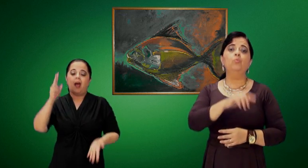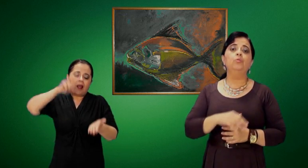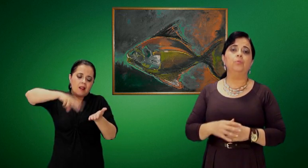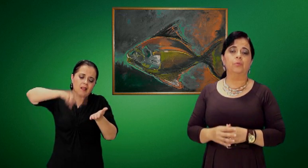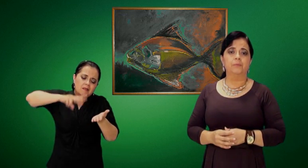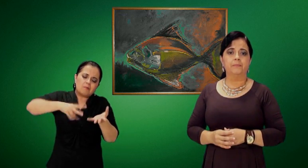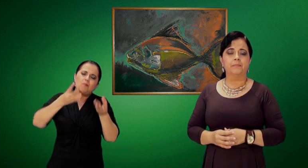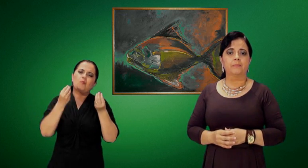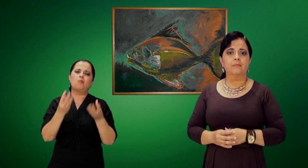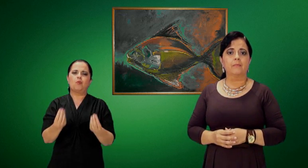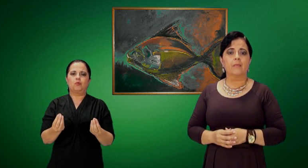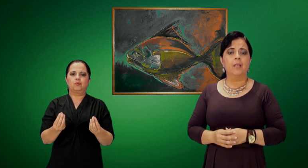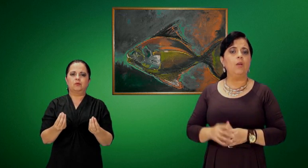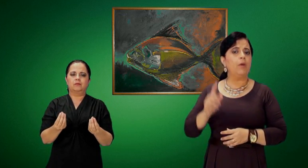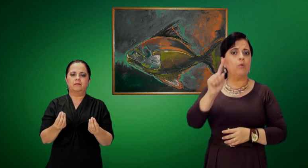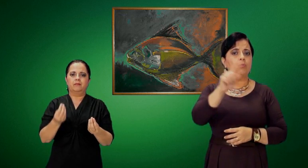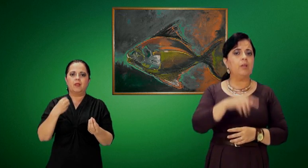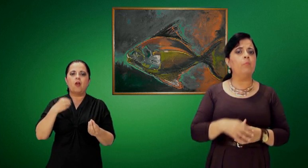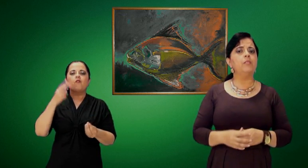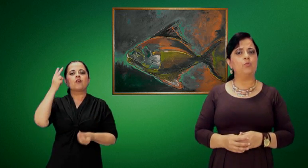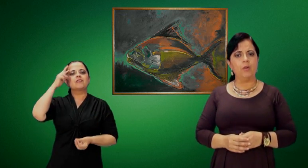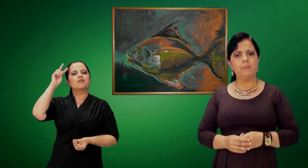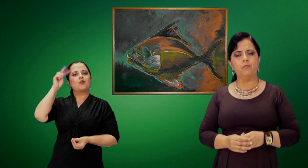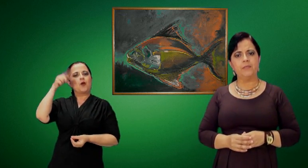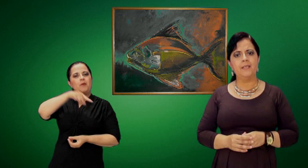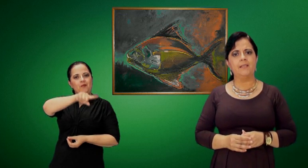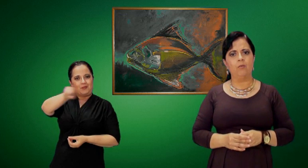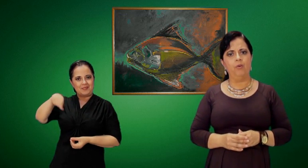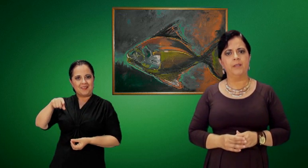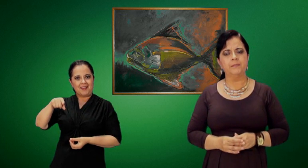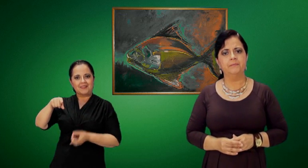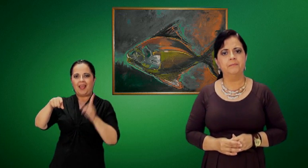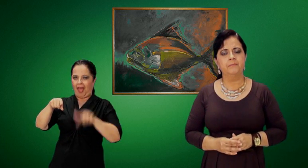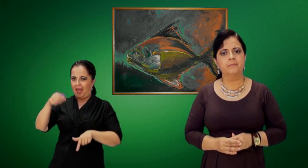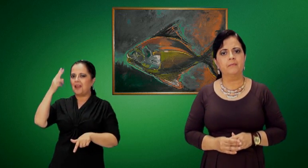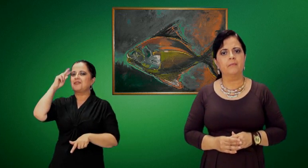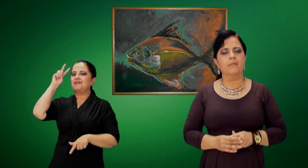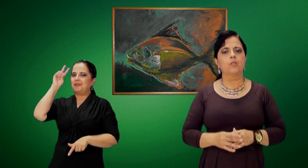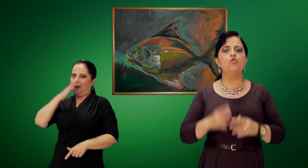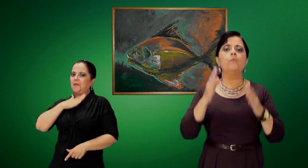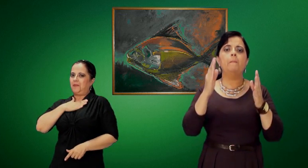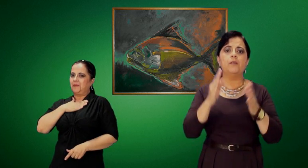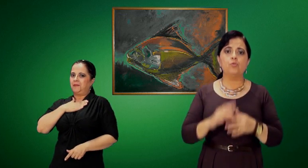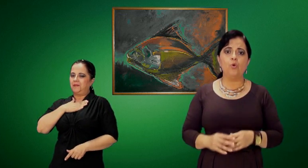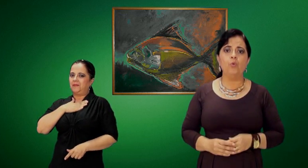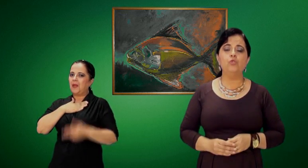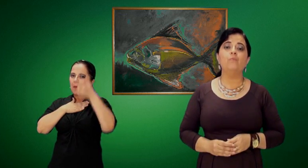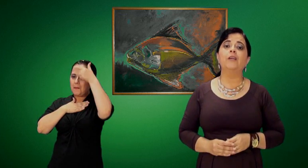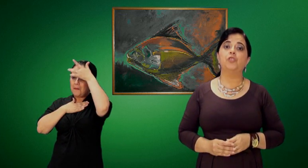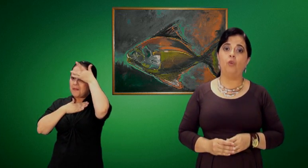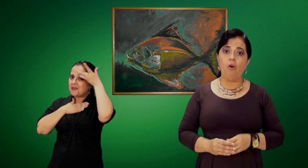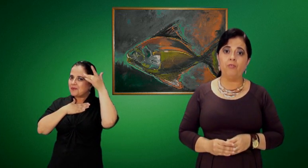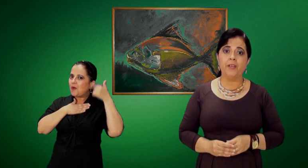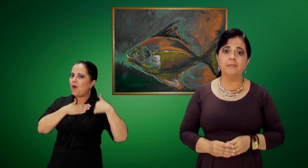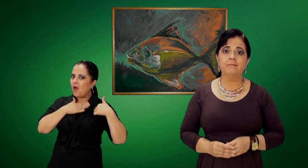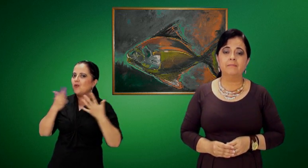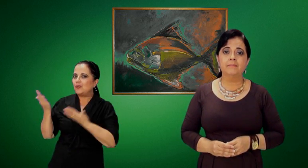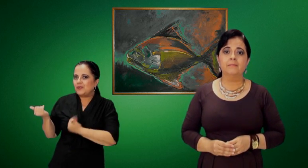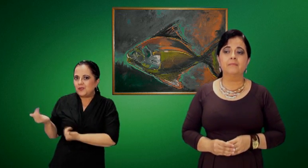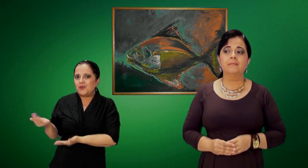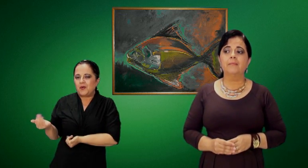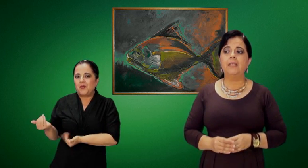já li muito e eu quero contar uma história para vocês agora de uma pessoa, de uma